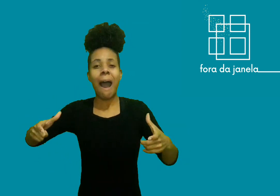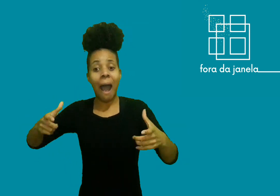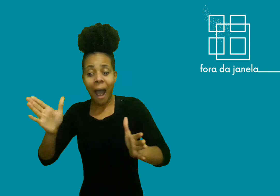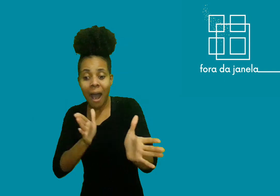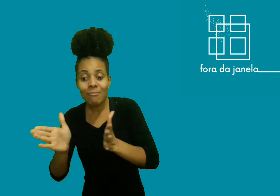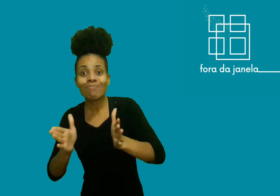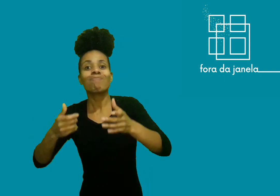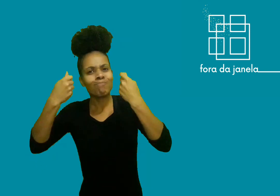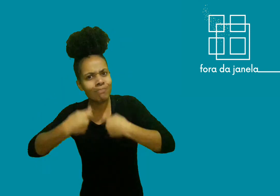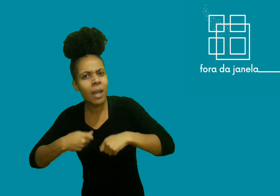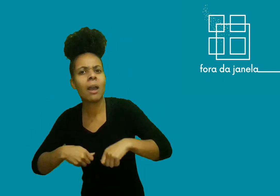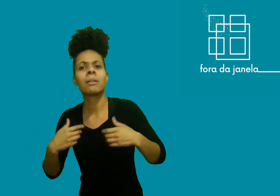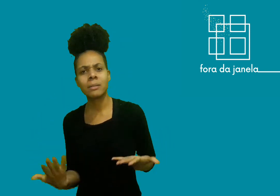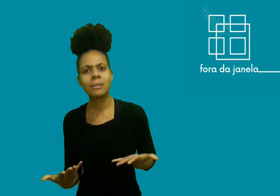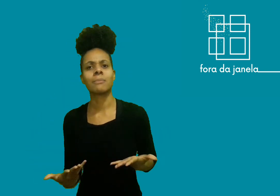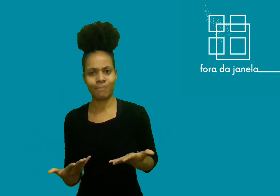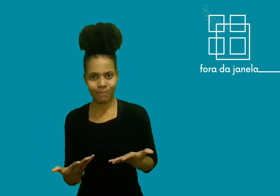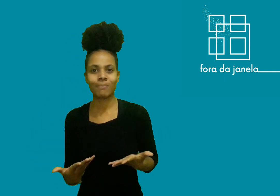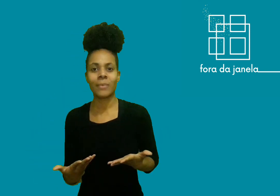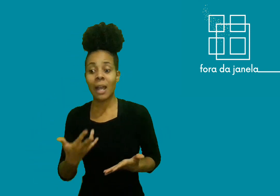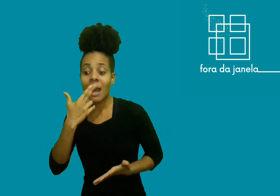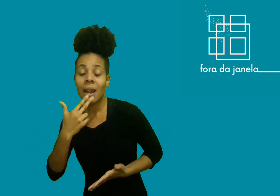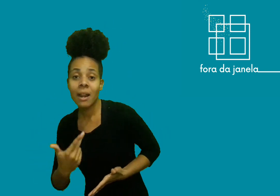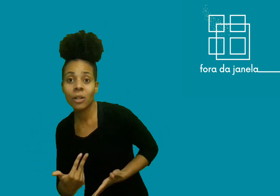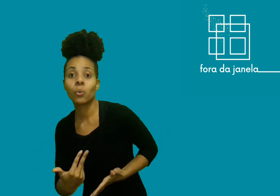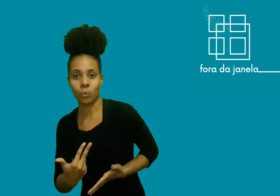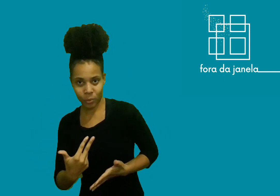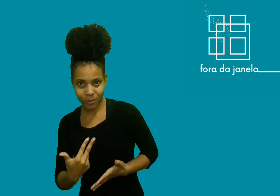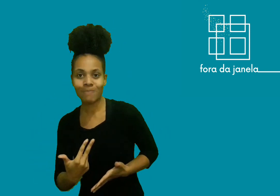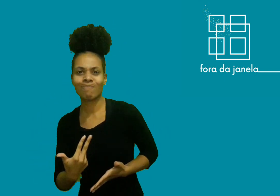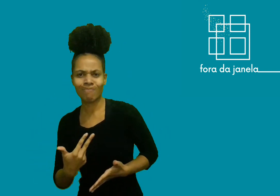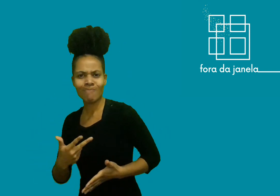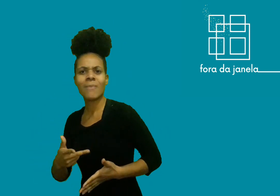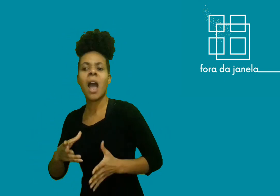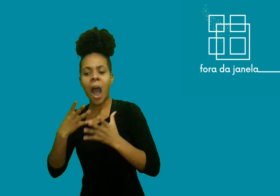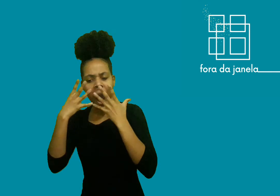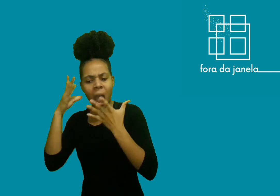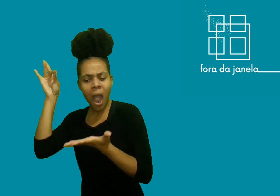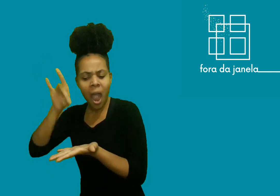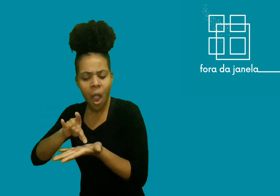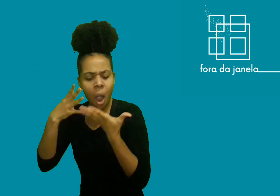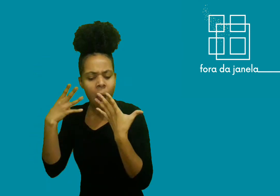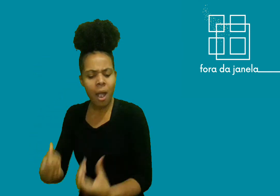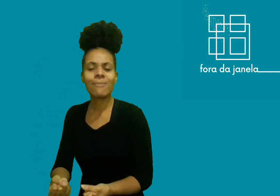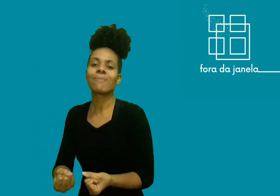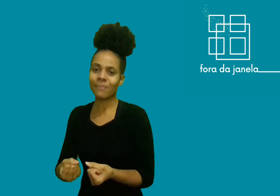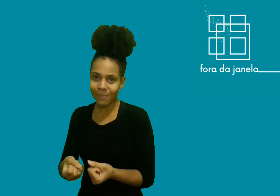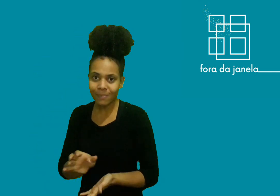Então, assim, é muita gente precisando de acessibilidade, muita gente precisando que a língua deles sejam